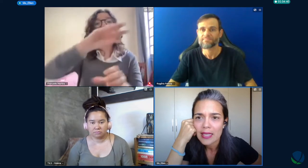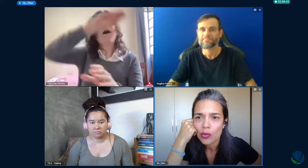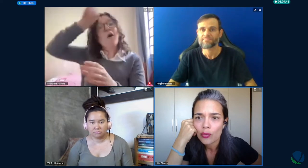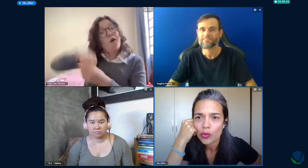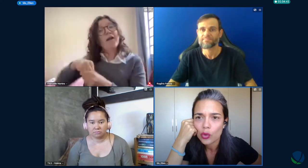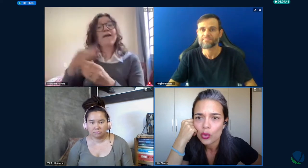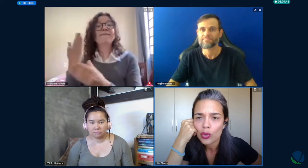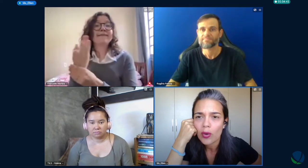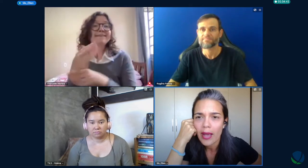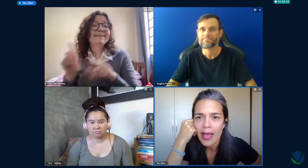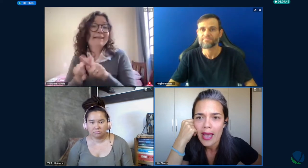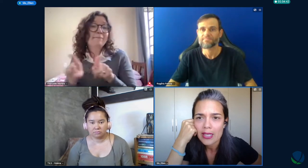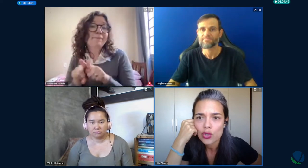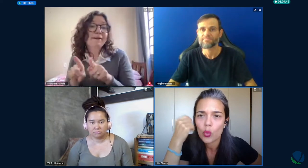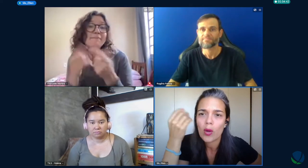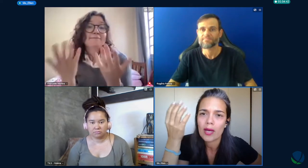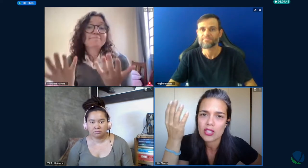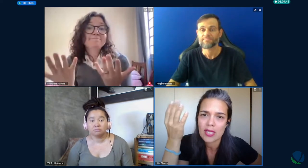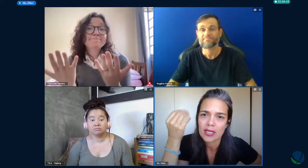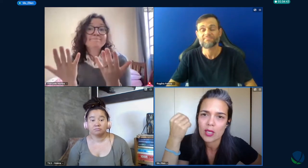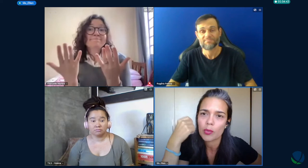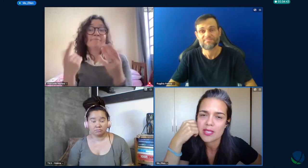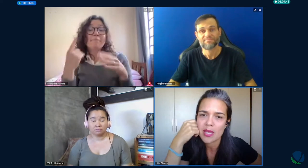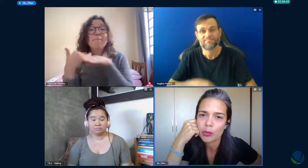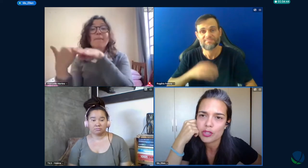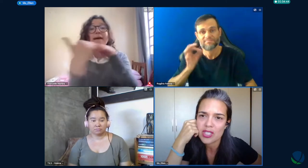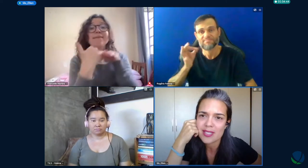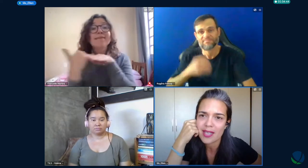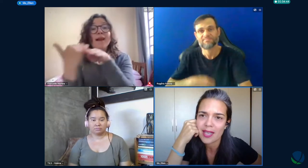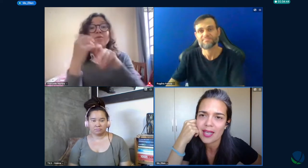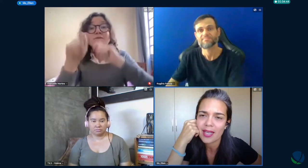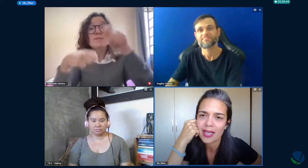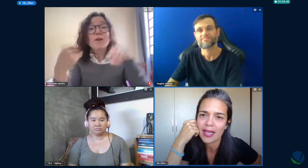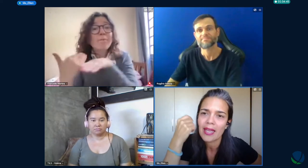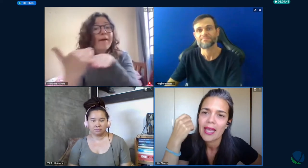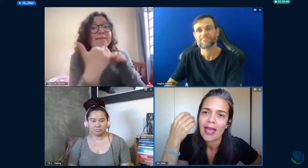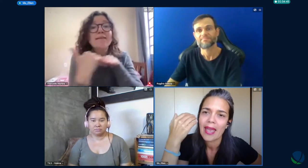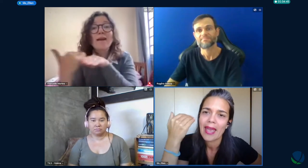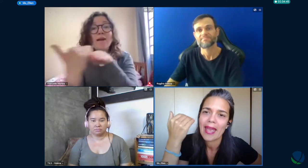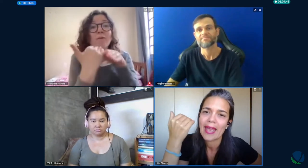Se no futuro a sua dissertação, por exemplo, podia ser